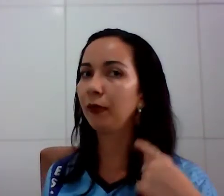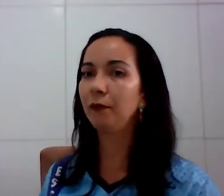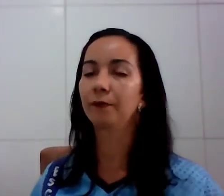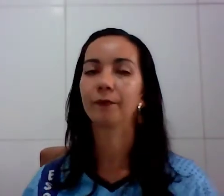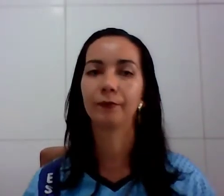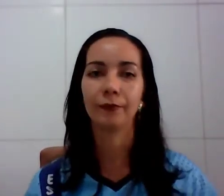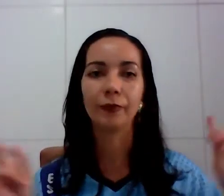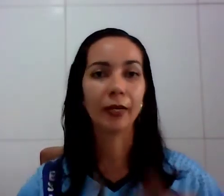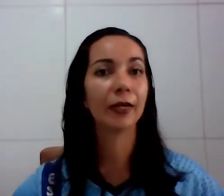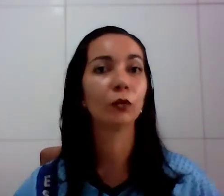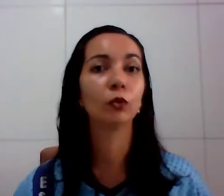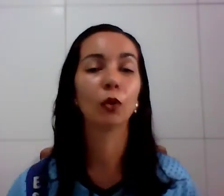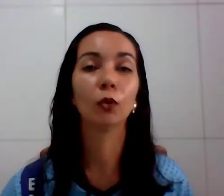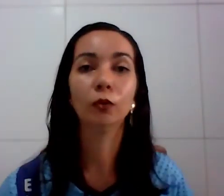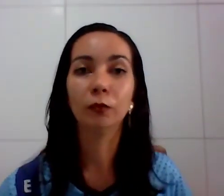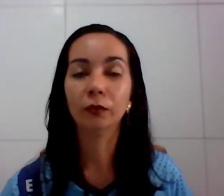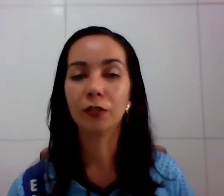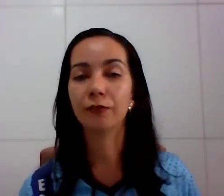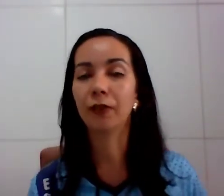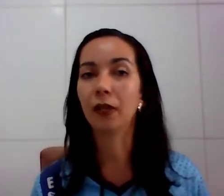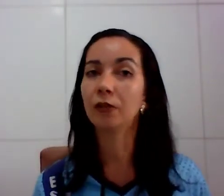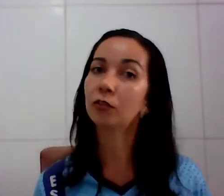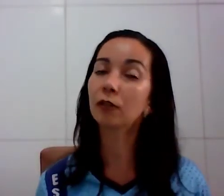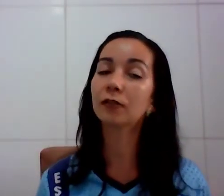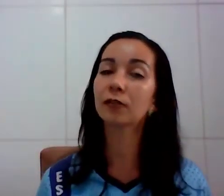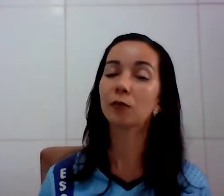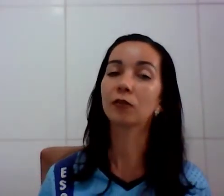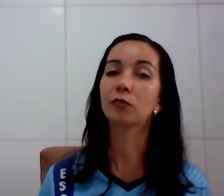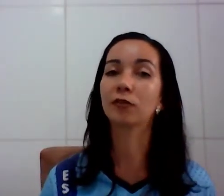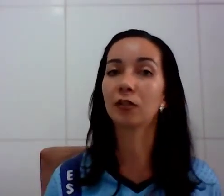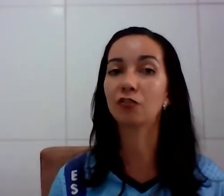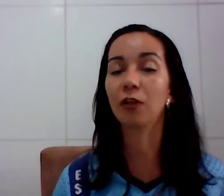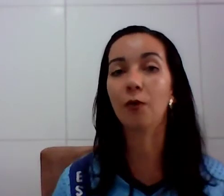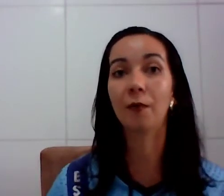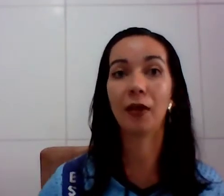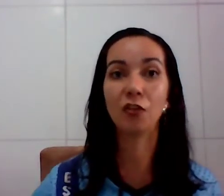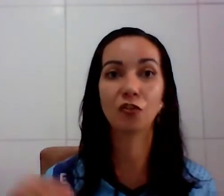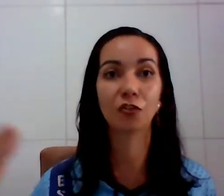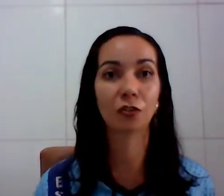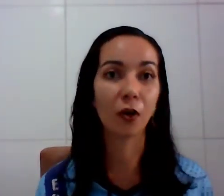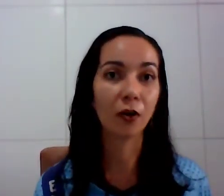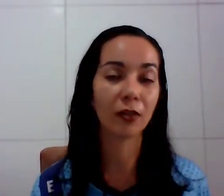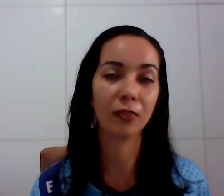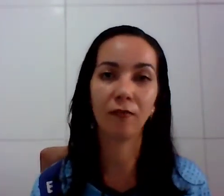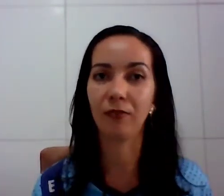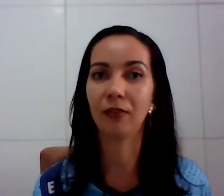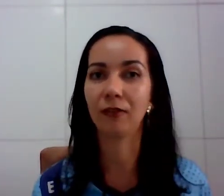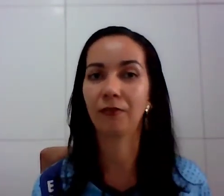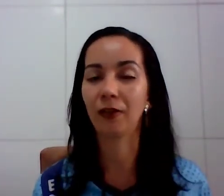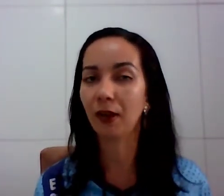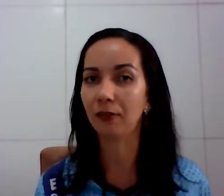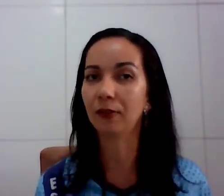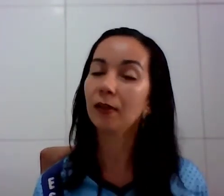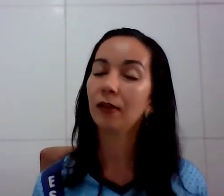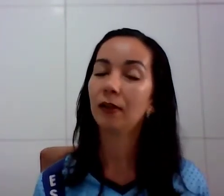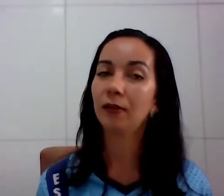mim? Não, todo mundo é diferente. Todas as pessoas, elas têm uma história de vida diferente. E